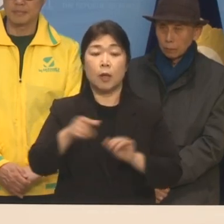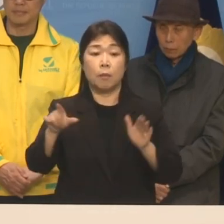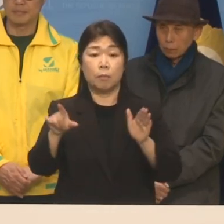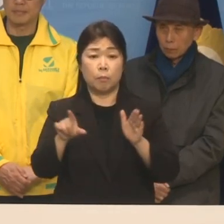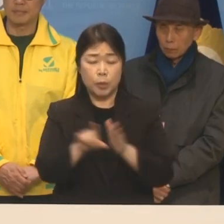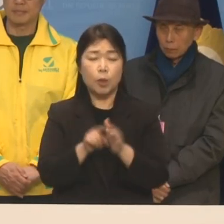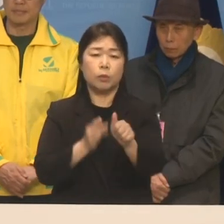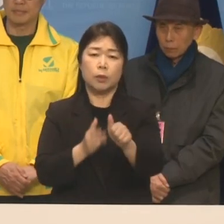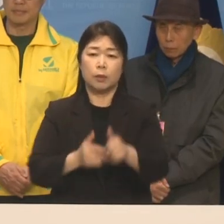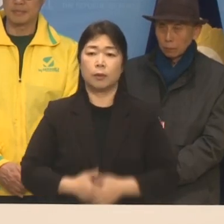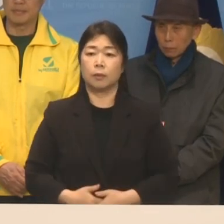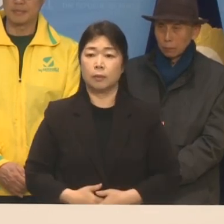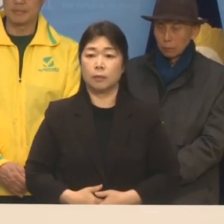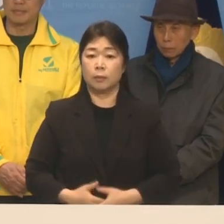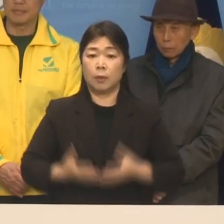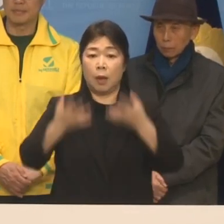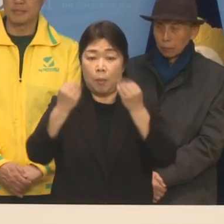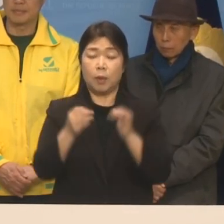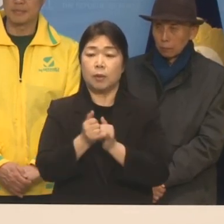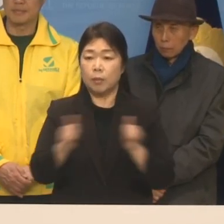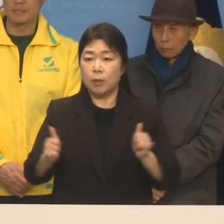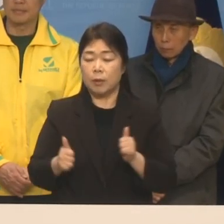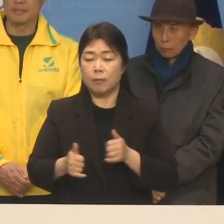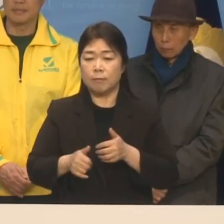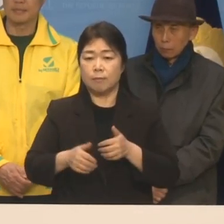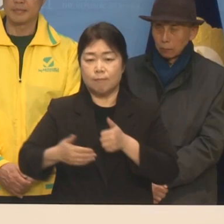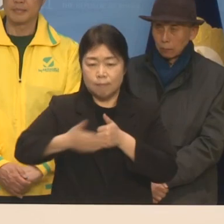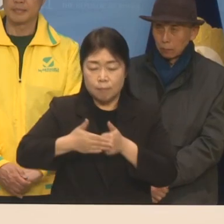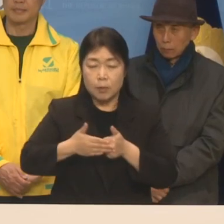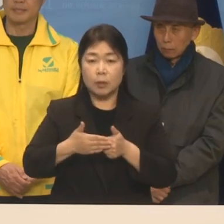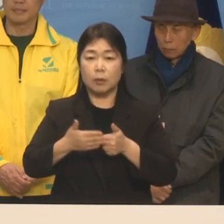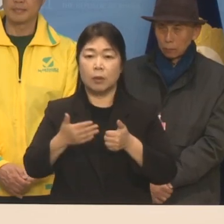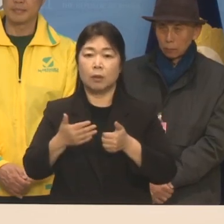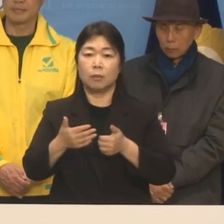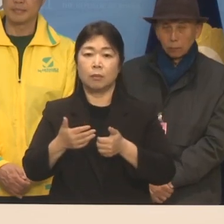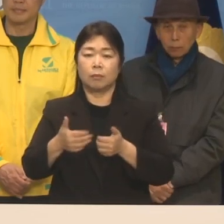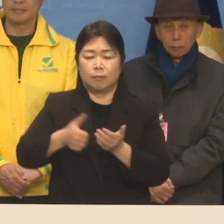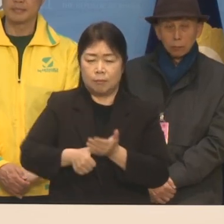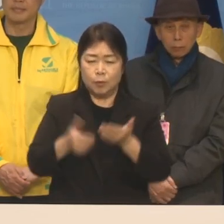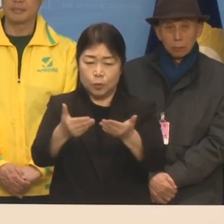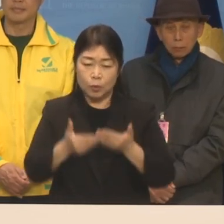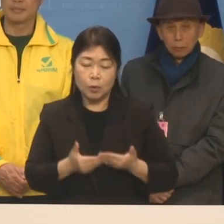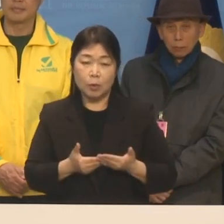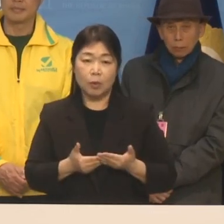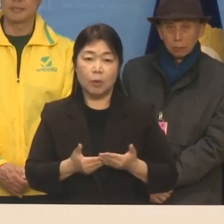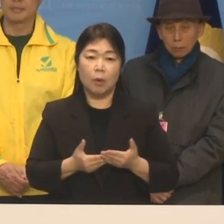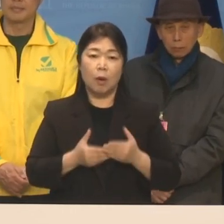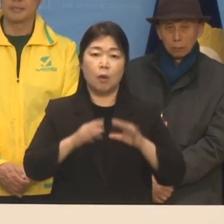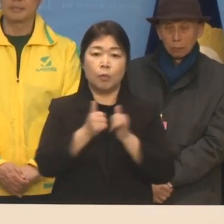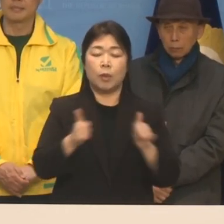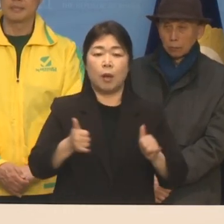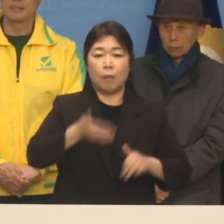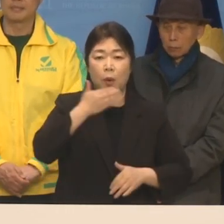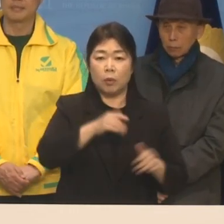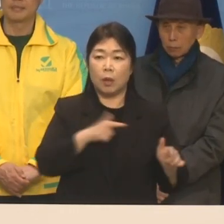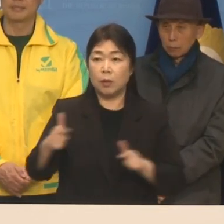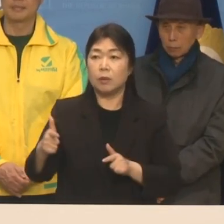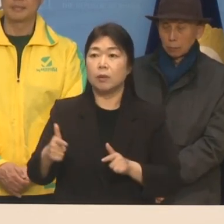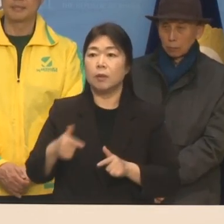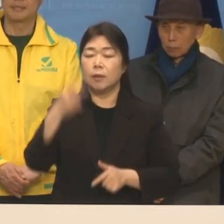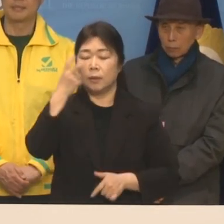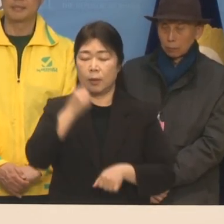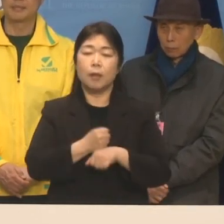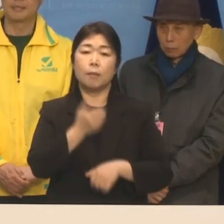믿어주시고요. 많은 국민들이 적극적인 지지와 성원 속에 국민의 먹거리, 밥상 지킬 수 있는